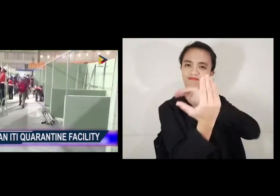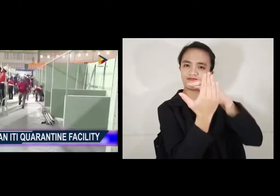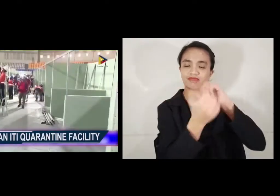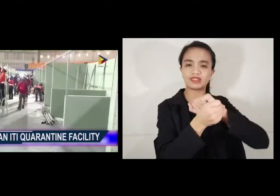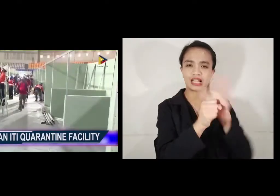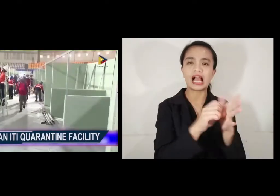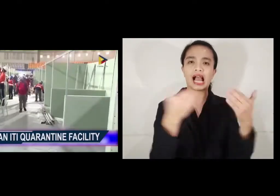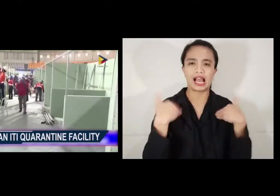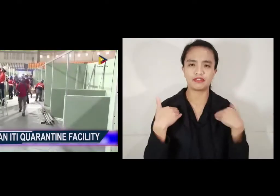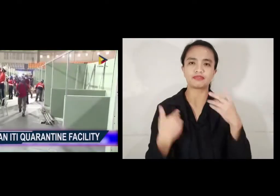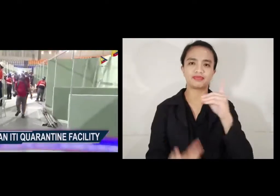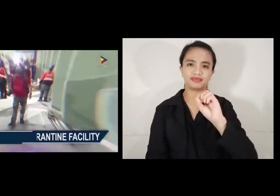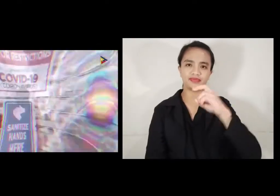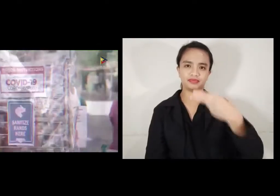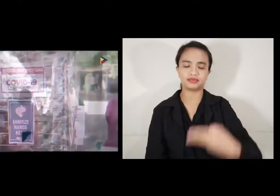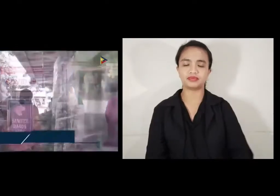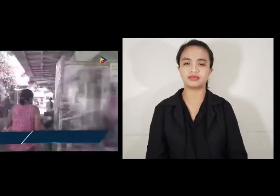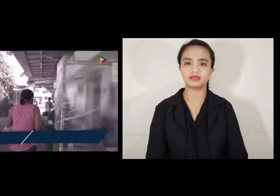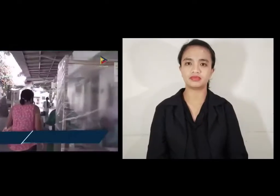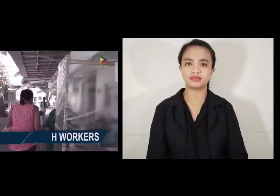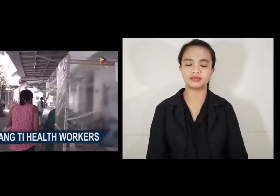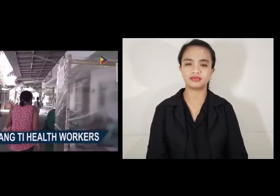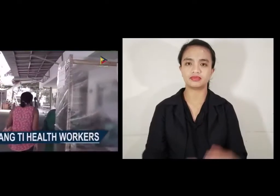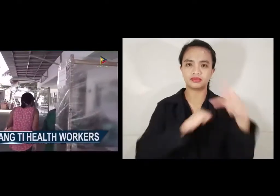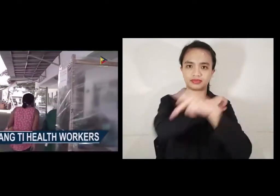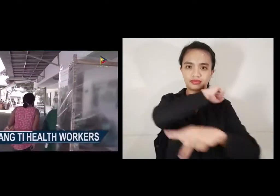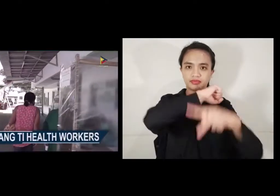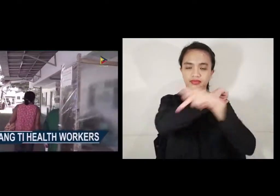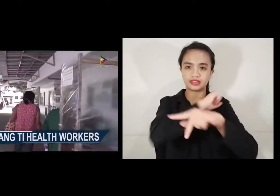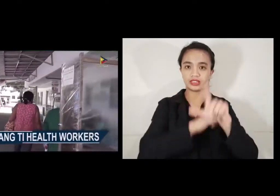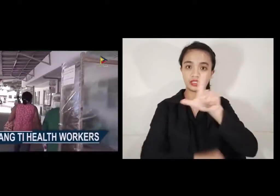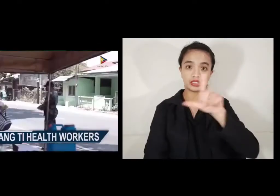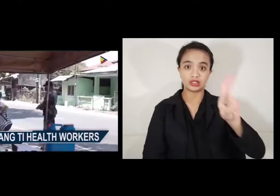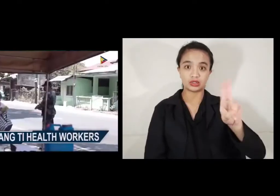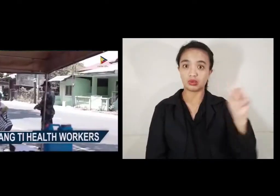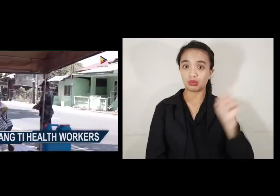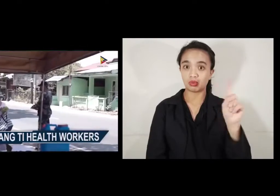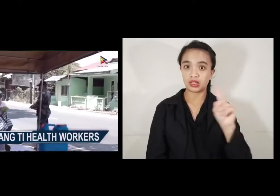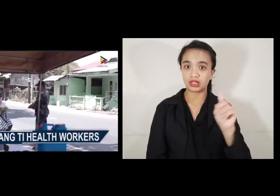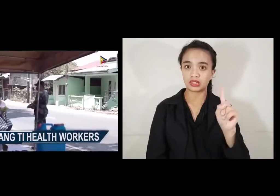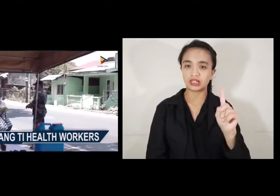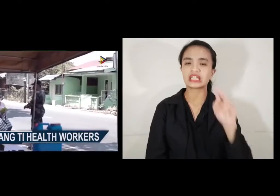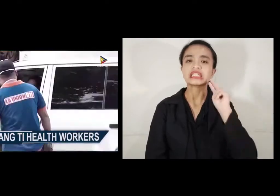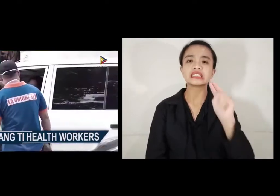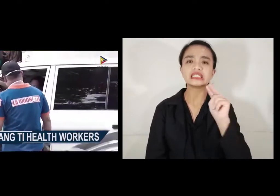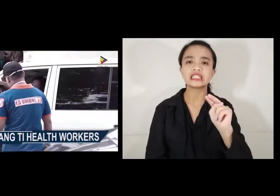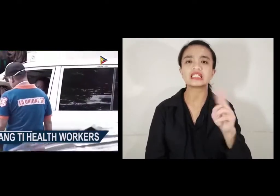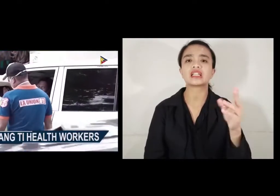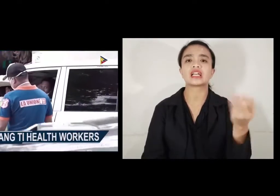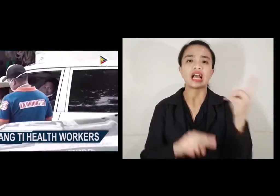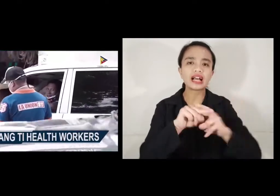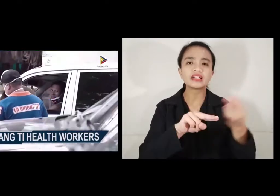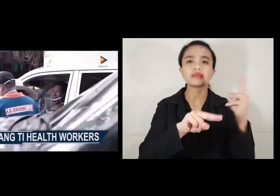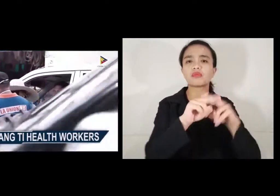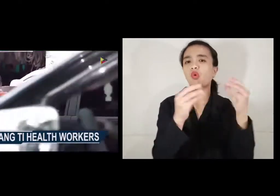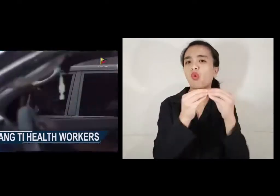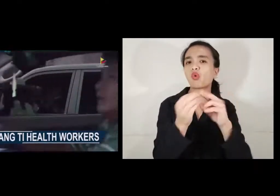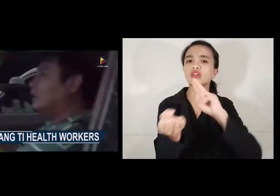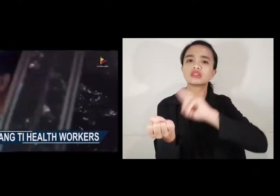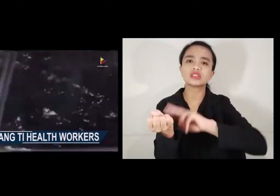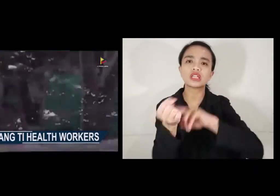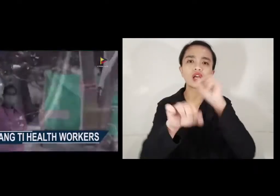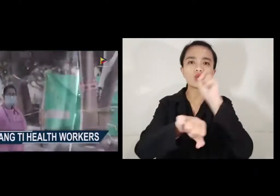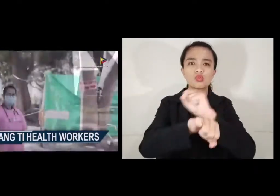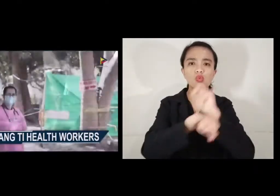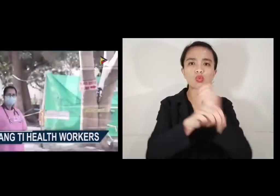in warranty DOH. Probinsyal a gobyerno ti La Union agsapsapol iti kanayunan a nurses nga